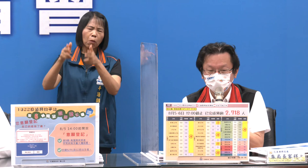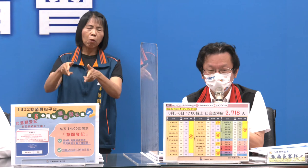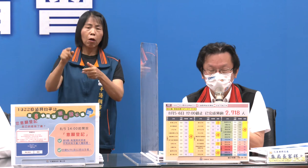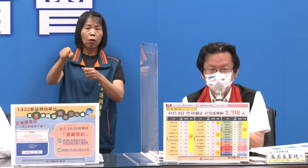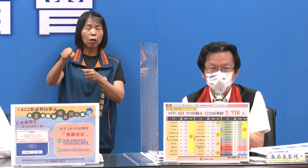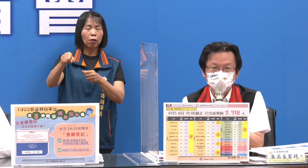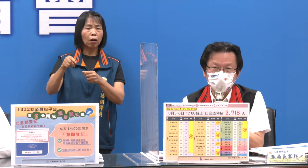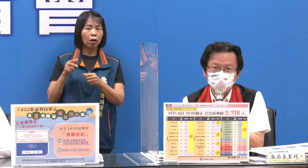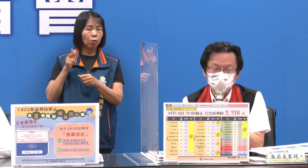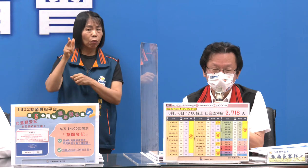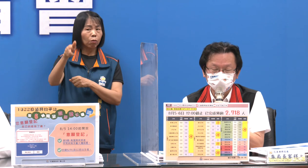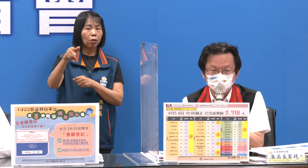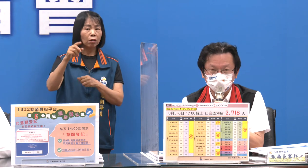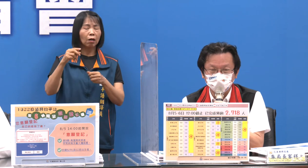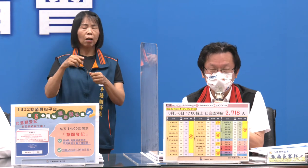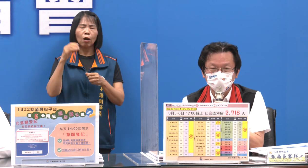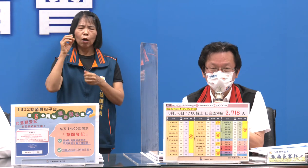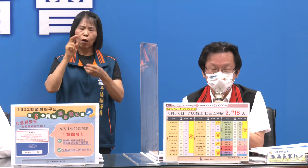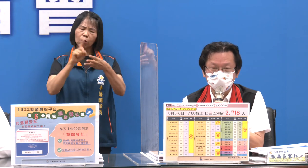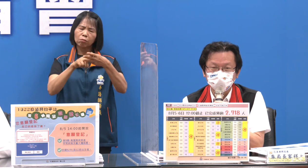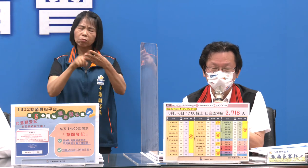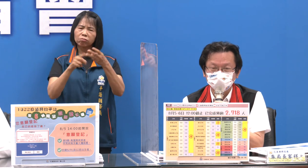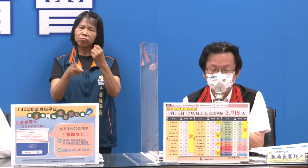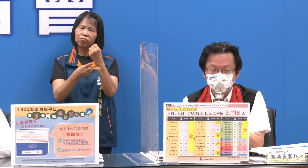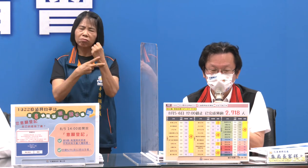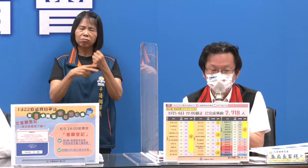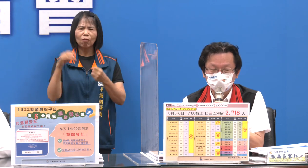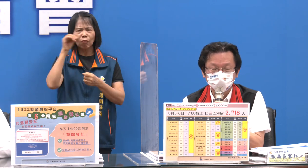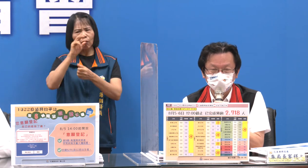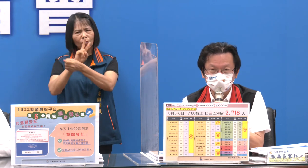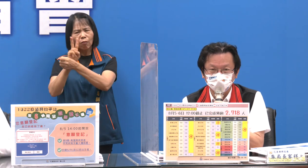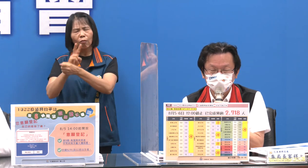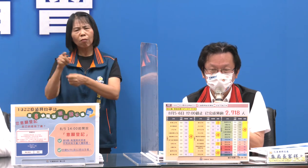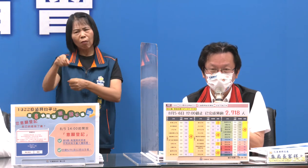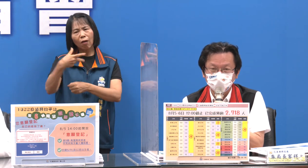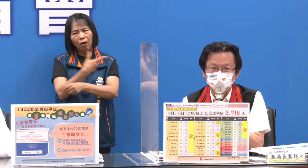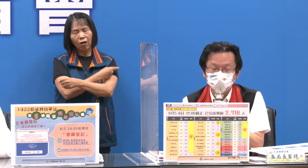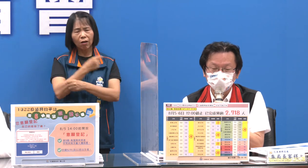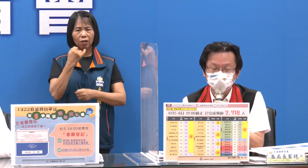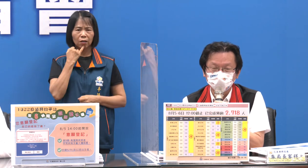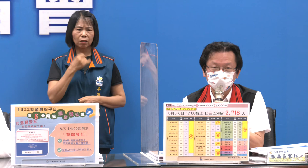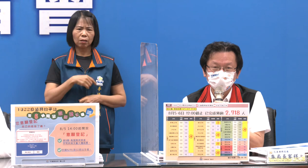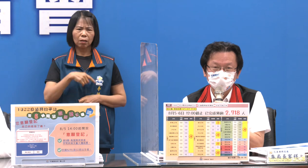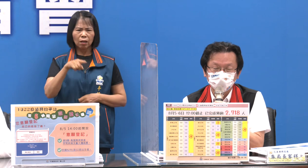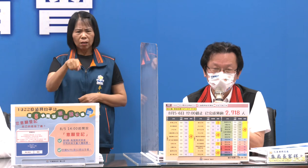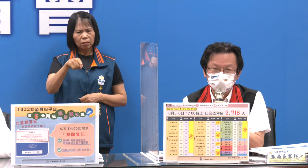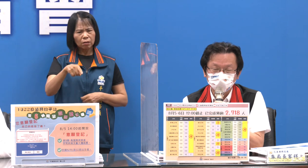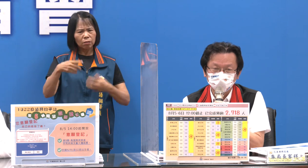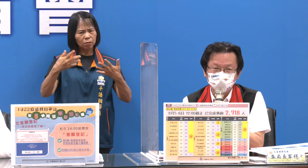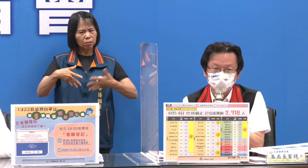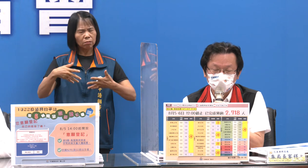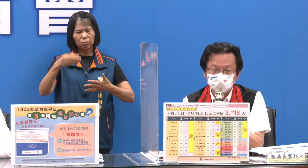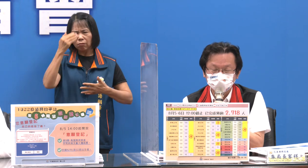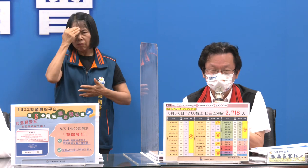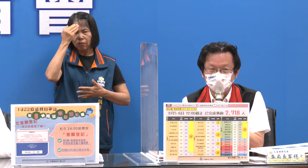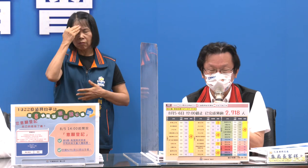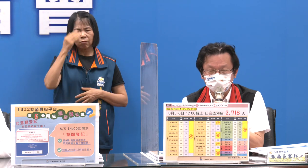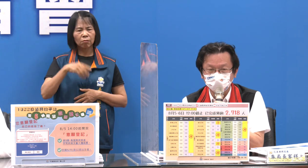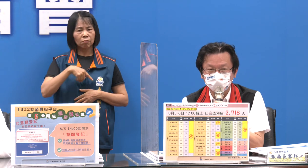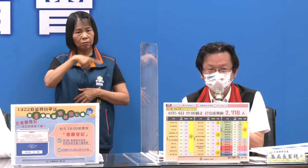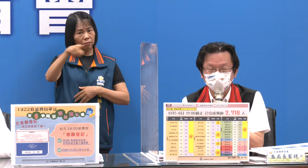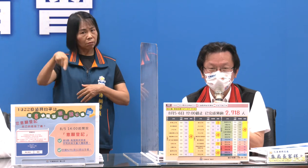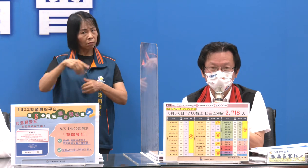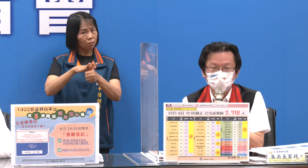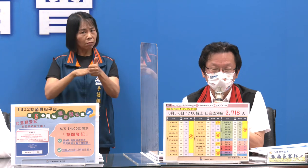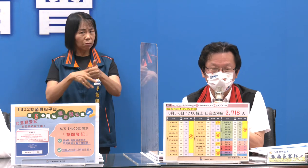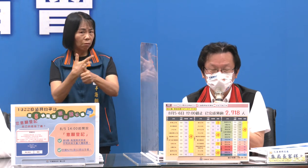到。所以这样的一个作为其实让我们的乡亲跟诊所在这个在施打疫